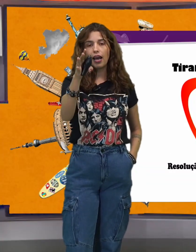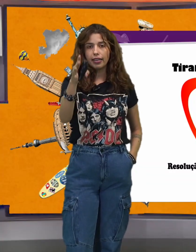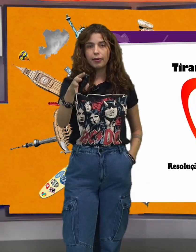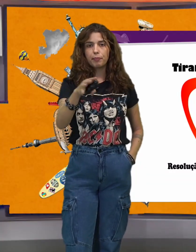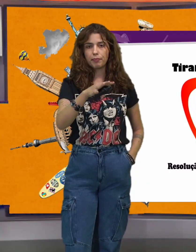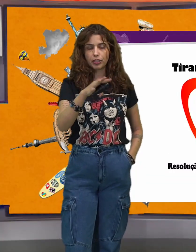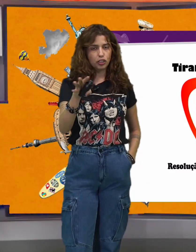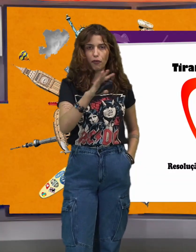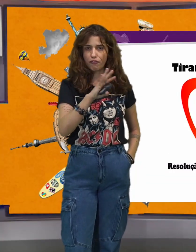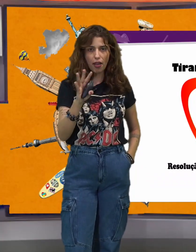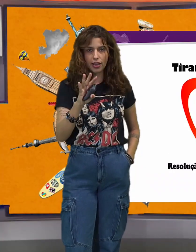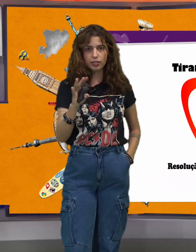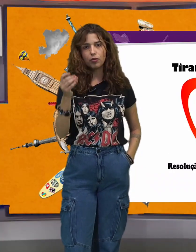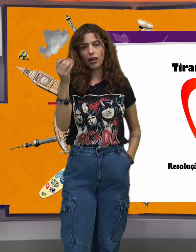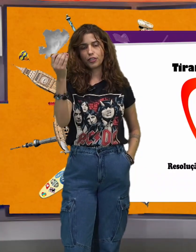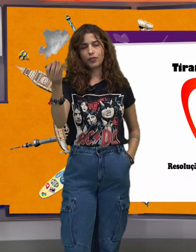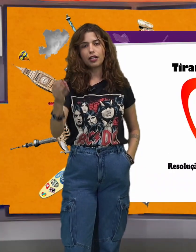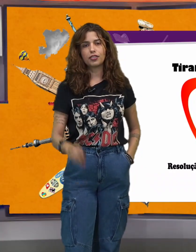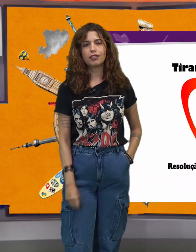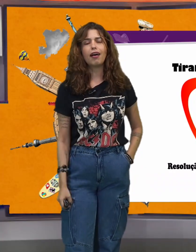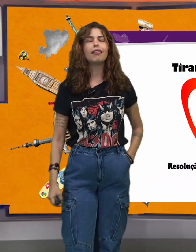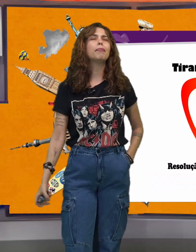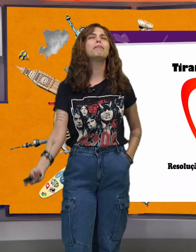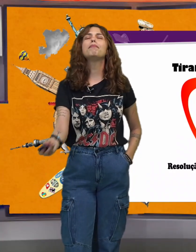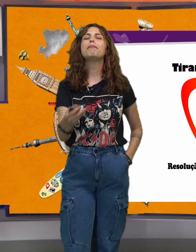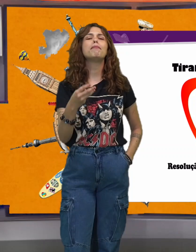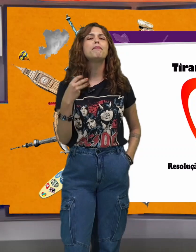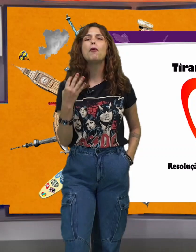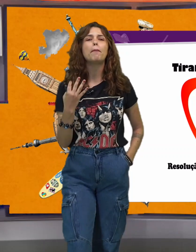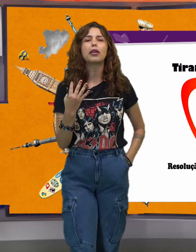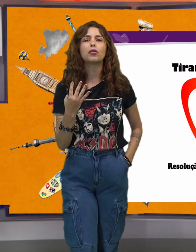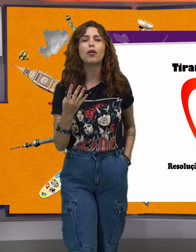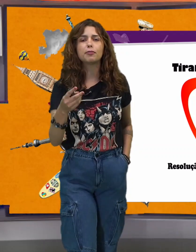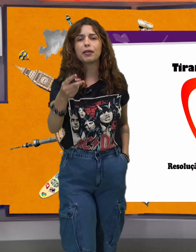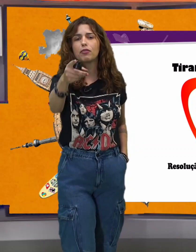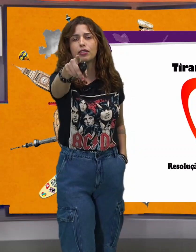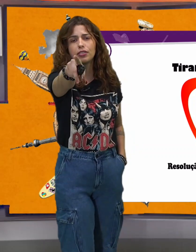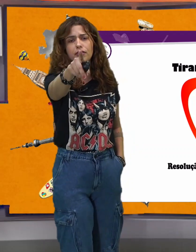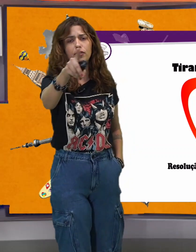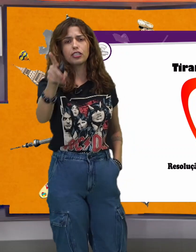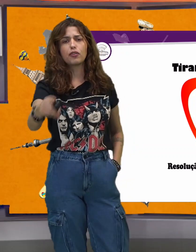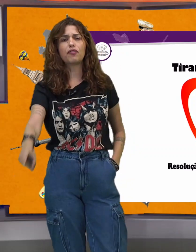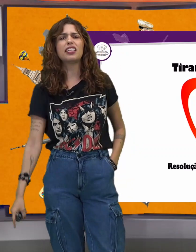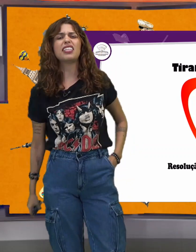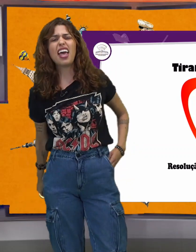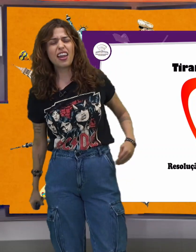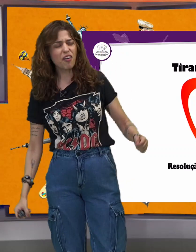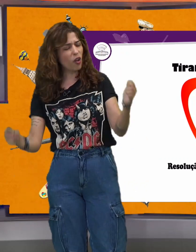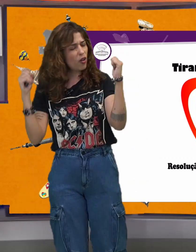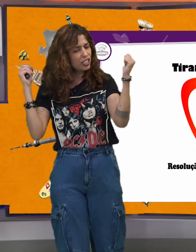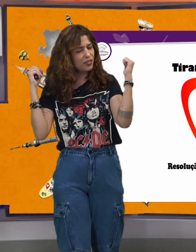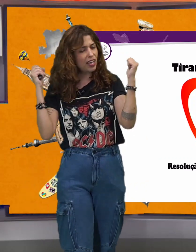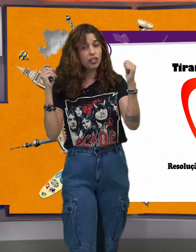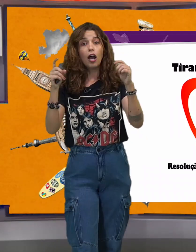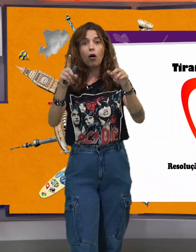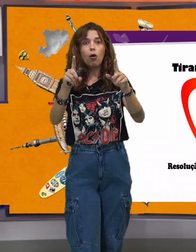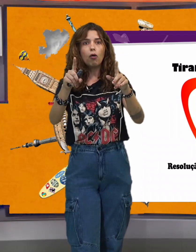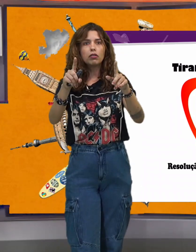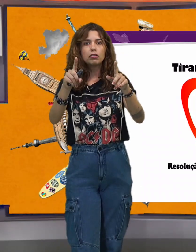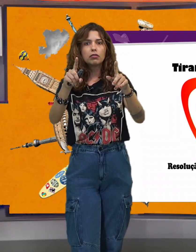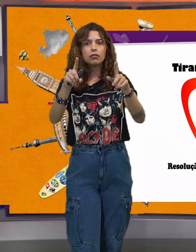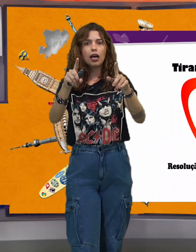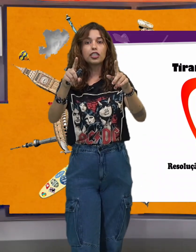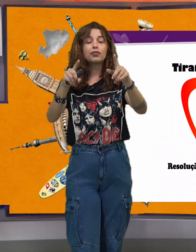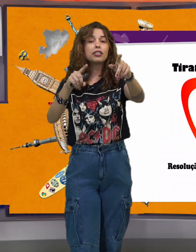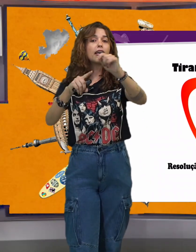fez a atividade de sala. Bem simples. Mil perdões para vocês, eu sei que vocês estão felizes. Não rolou atividade.